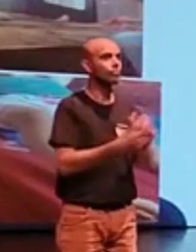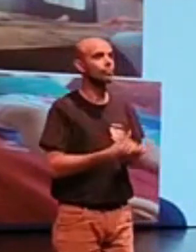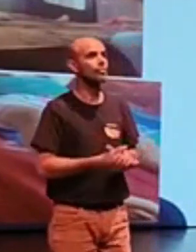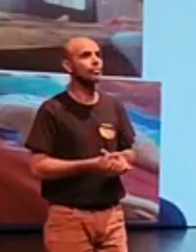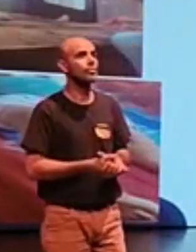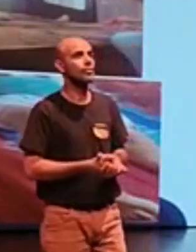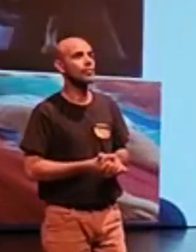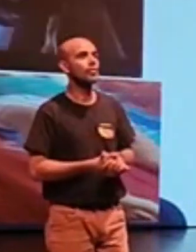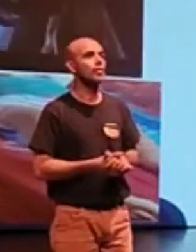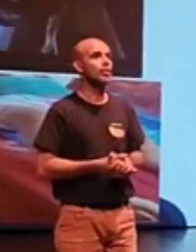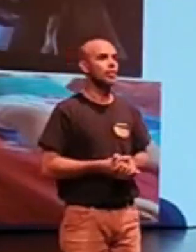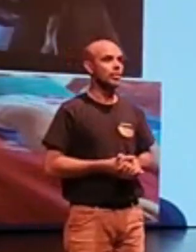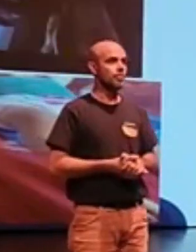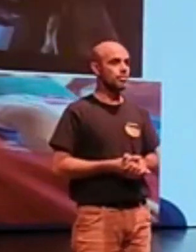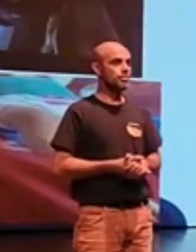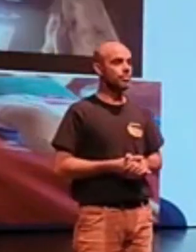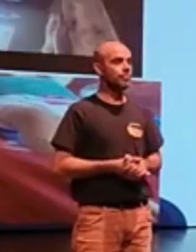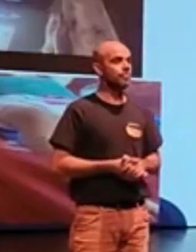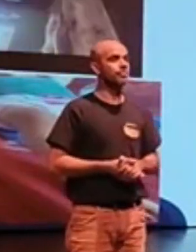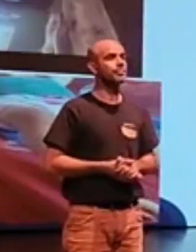viu?